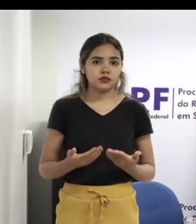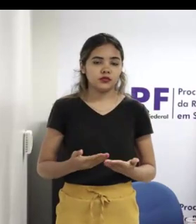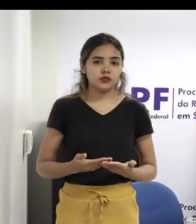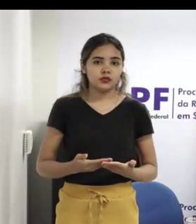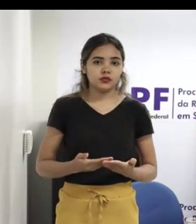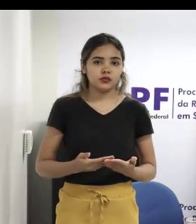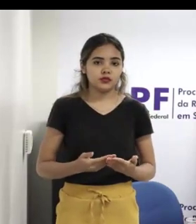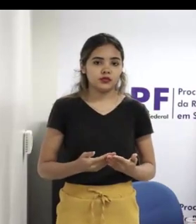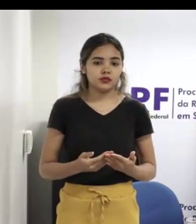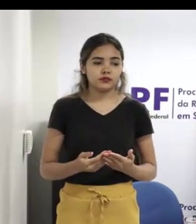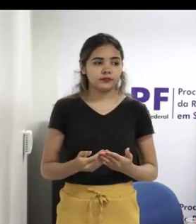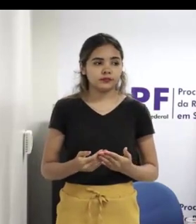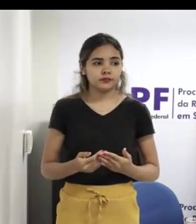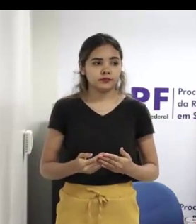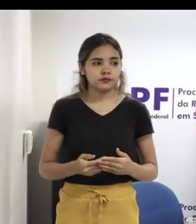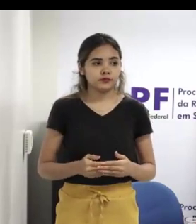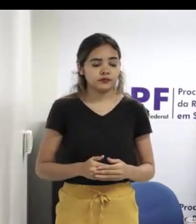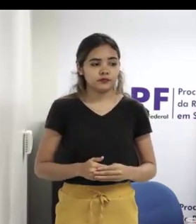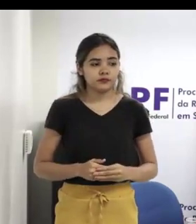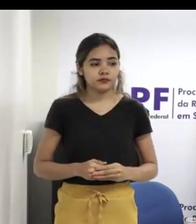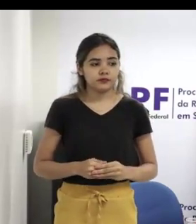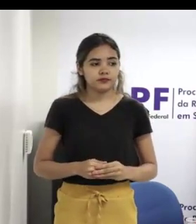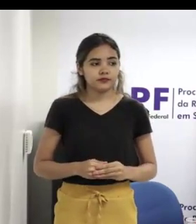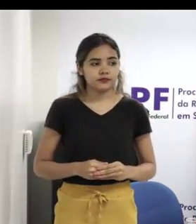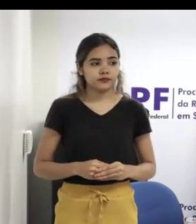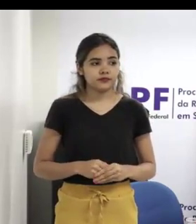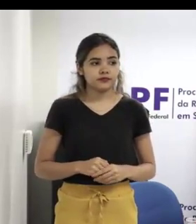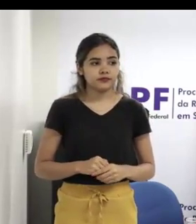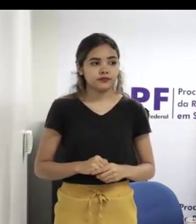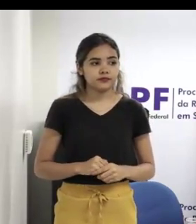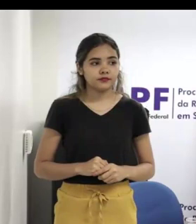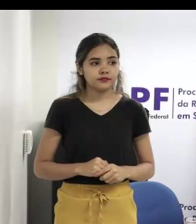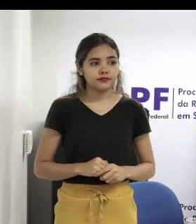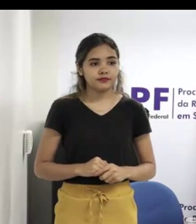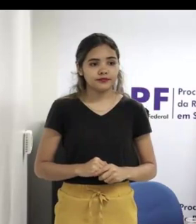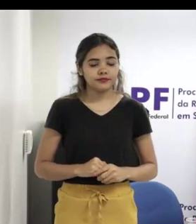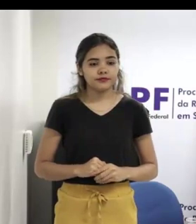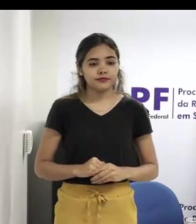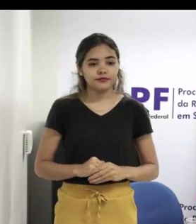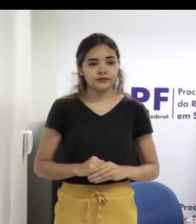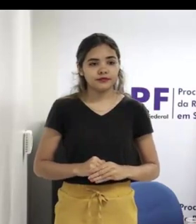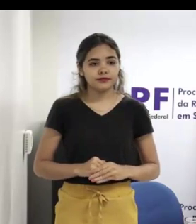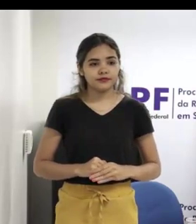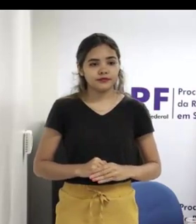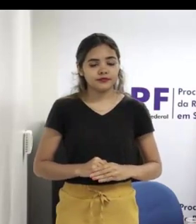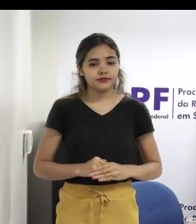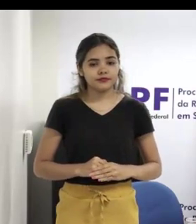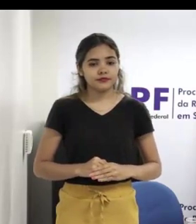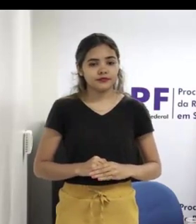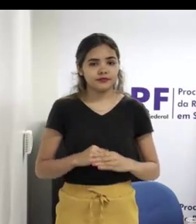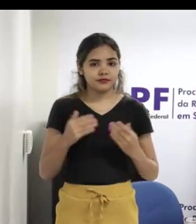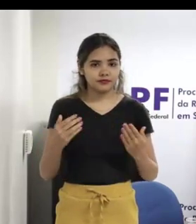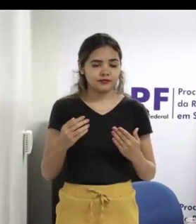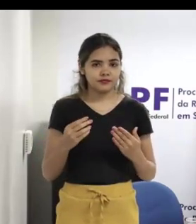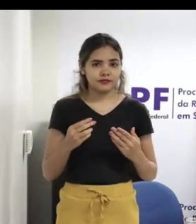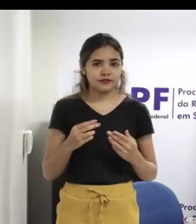nós colocamos é exatamente no que o senhor citou referente ao dever do profissional quando se